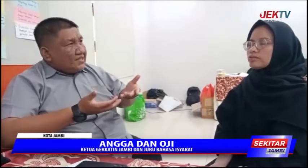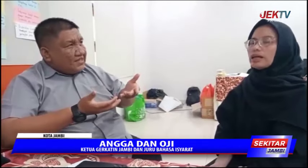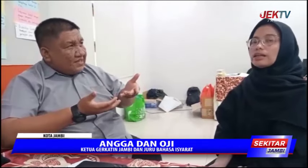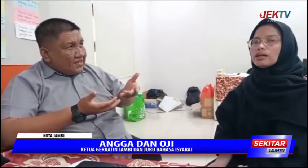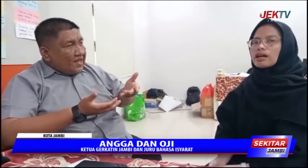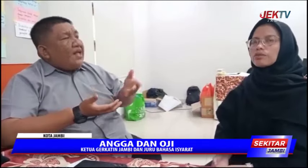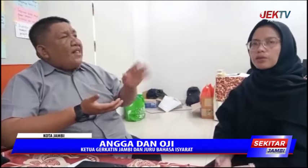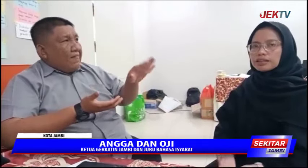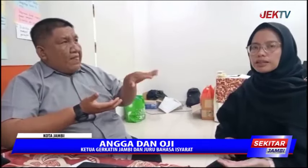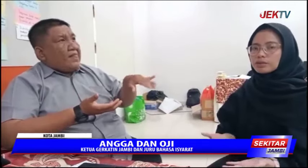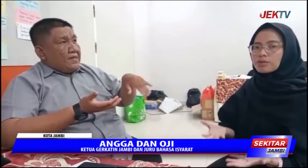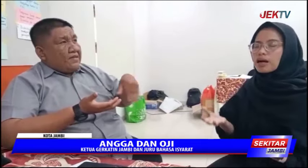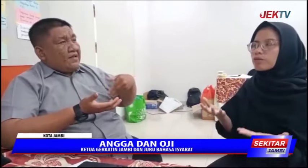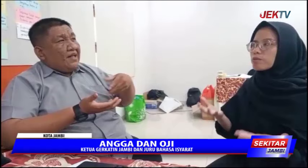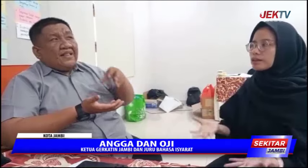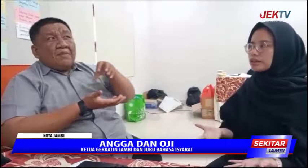Nah, karena mungkin di sini juga kurang informasi